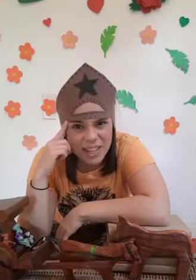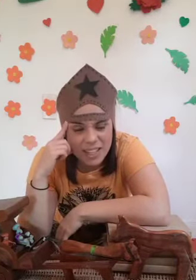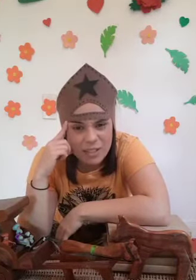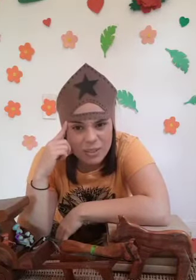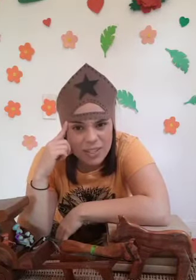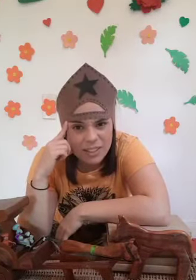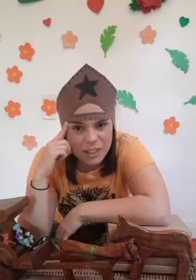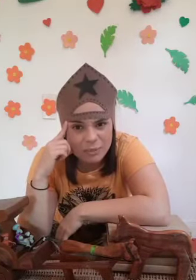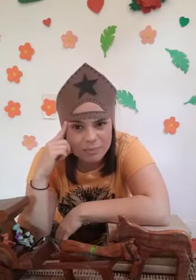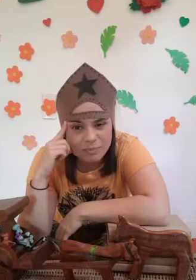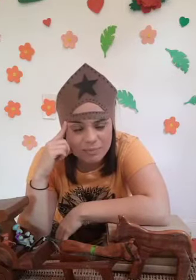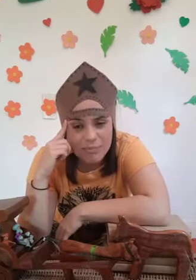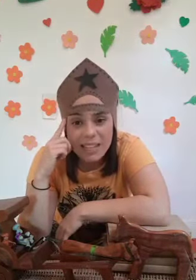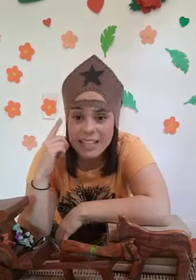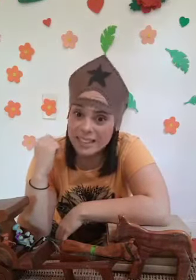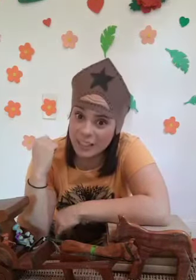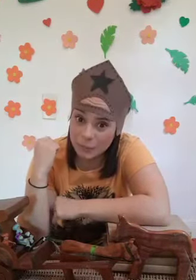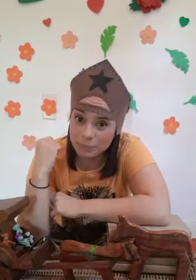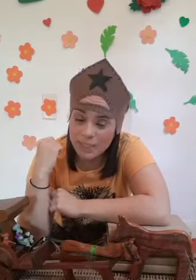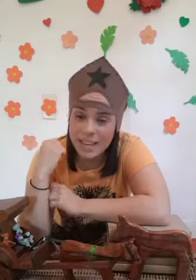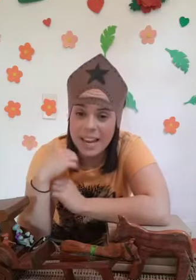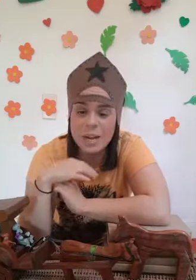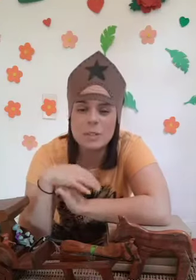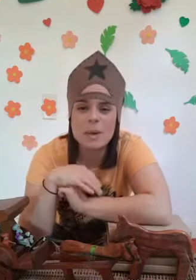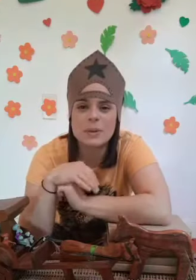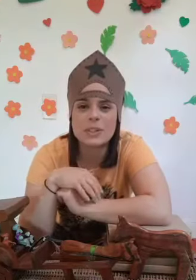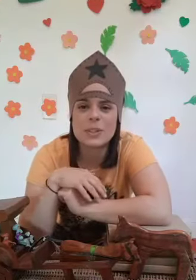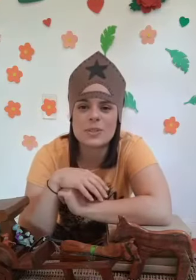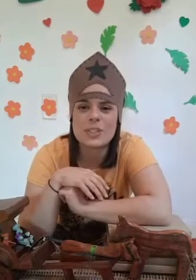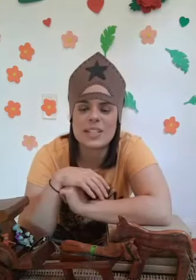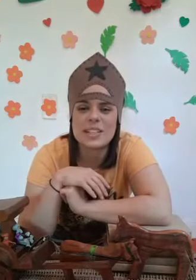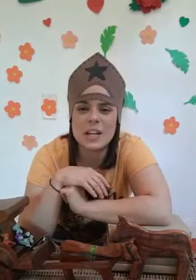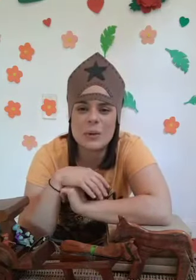deles no sertão. Então, eu espero que todos vocês tenham